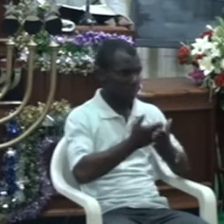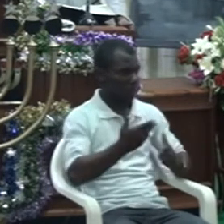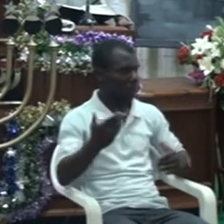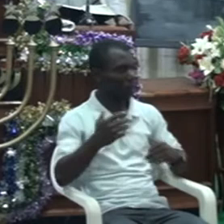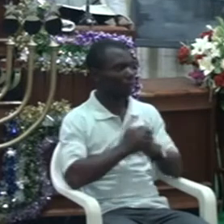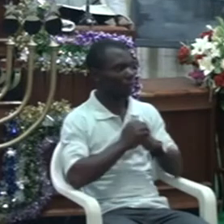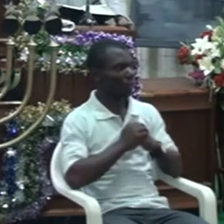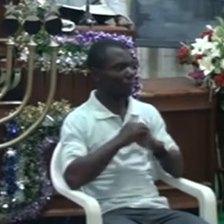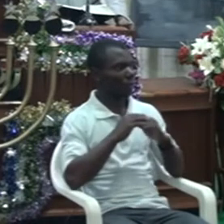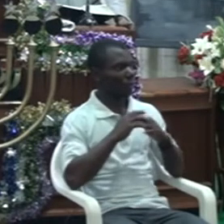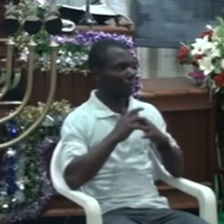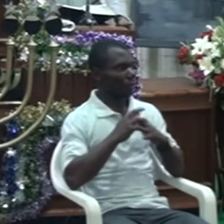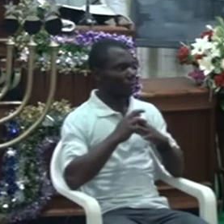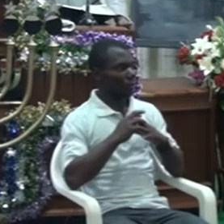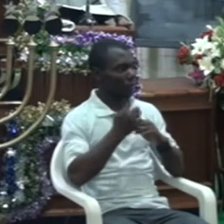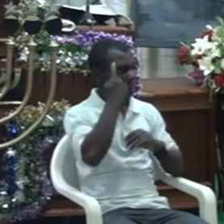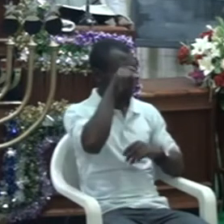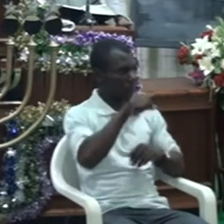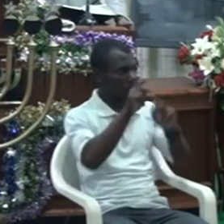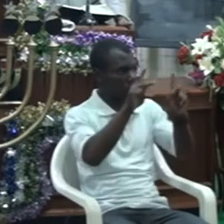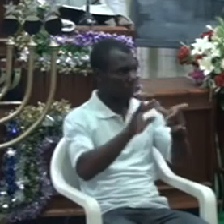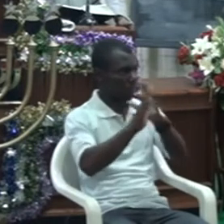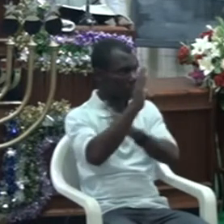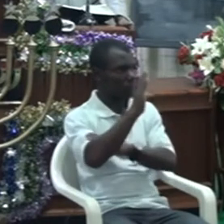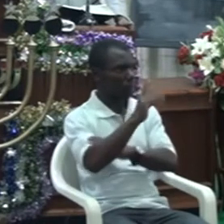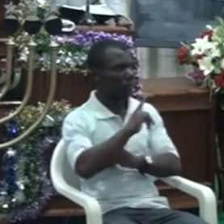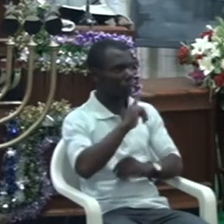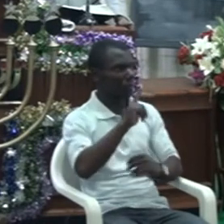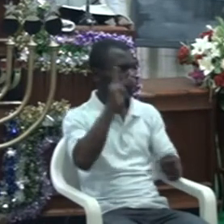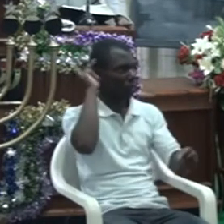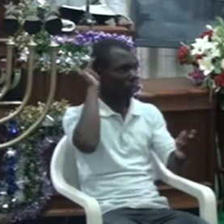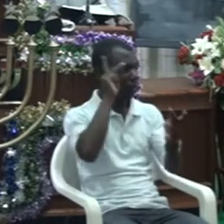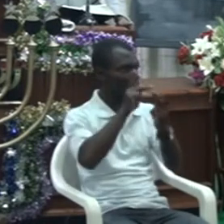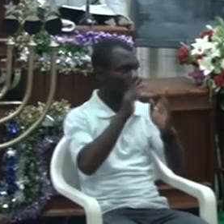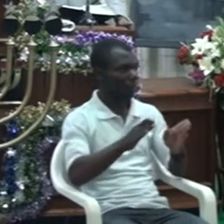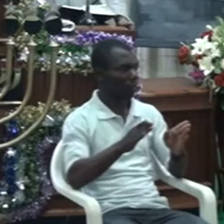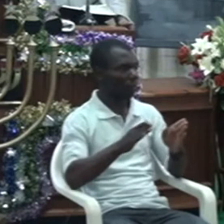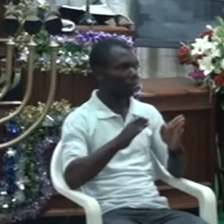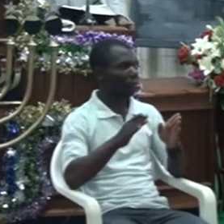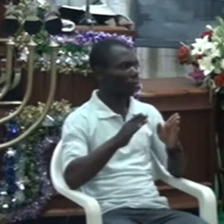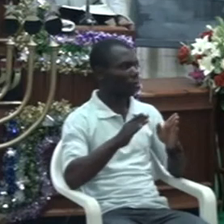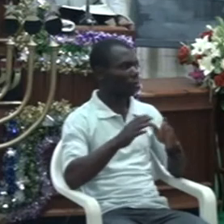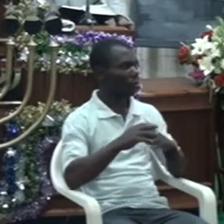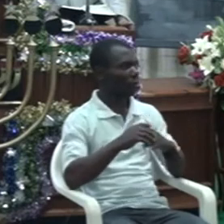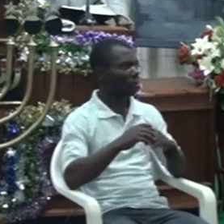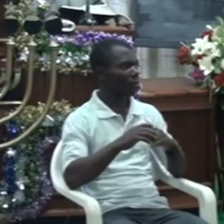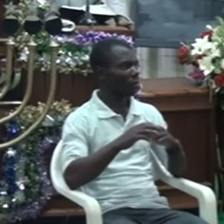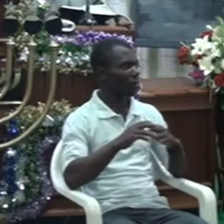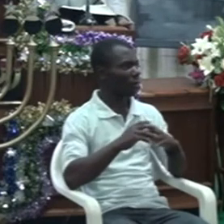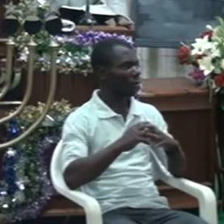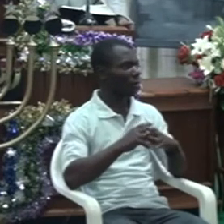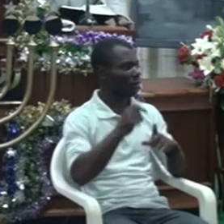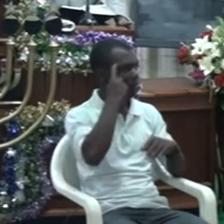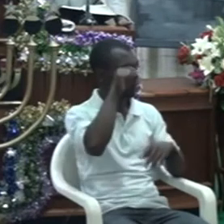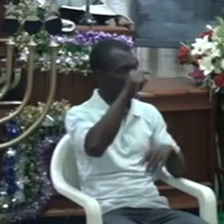Sasa. Okay. Ili mtu wa Mungu awe mkamilifu ametengenezwa kabisa. Mkamilifu.